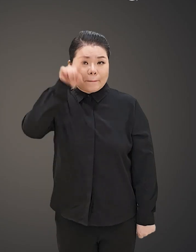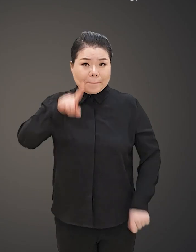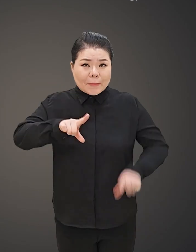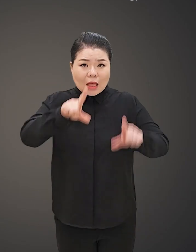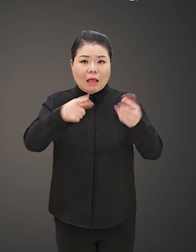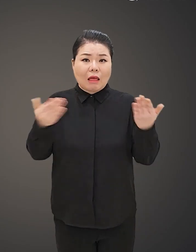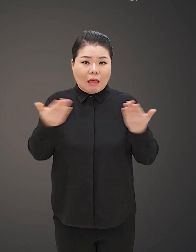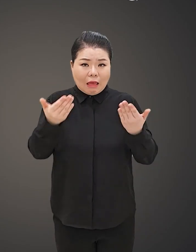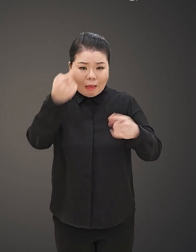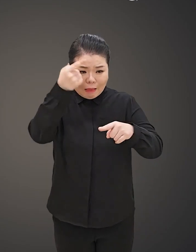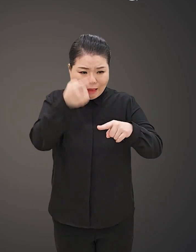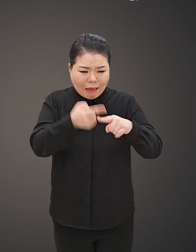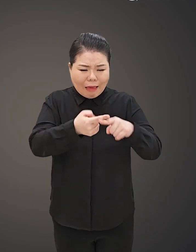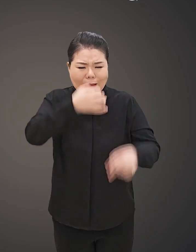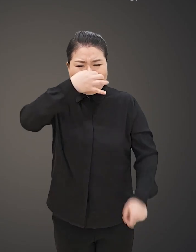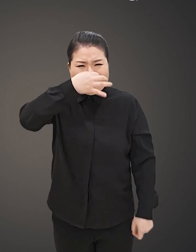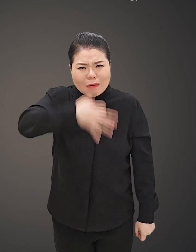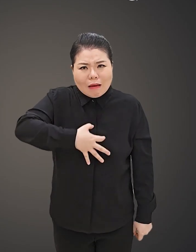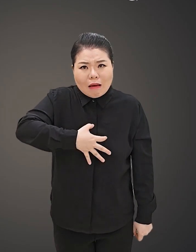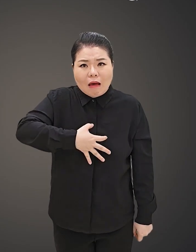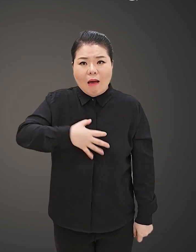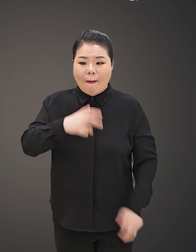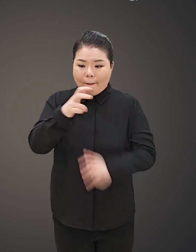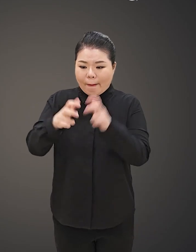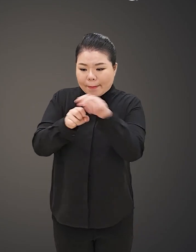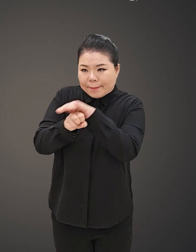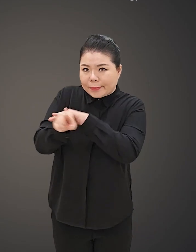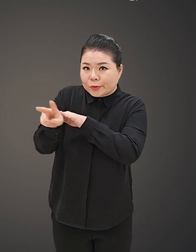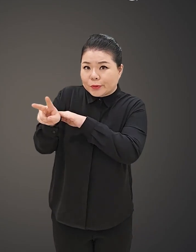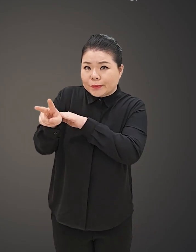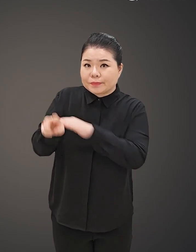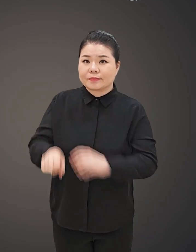다음 날도 출근했다가 너무 힘들어 공장에서 탈출합니다.